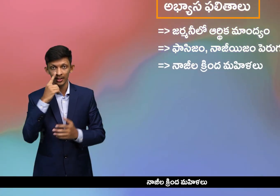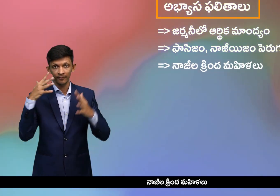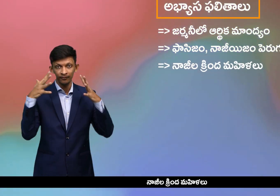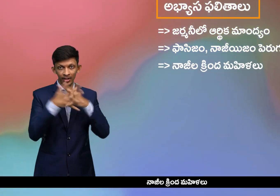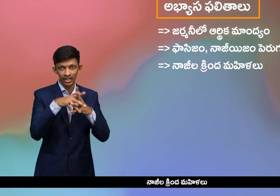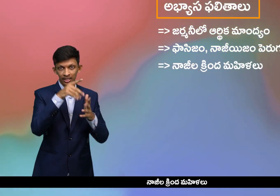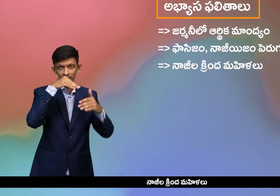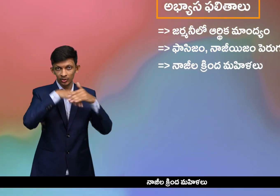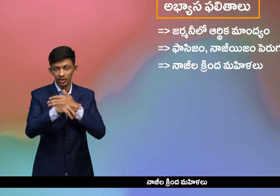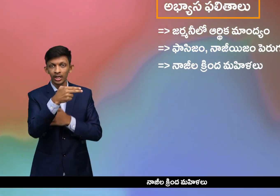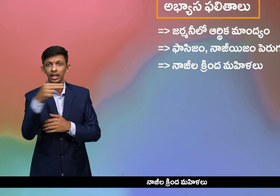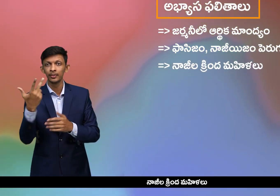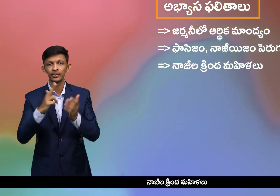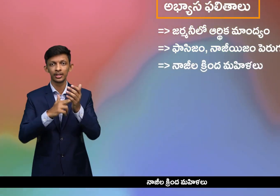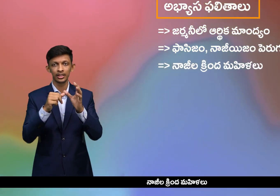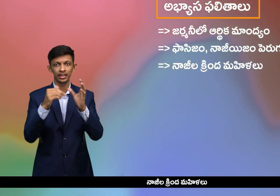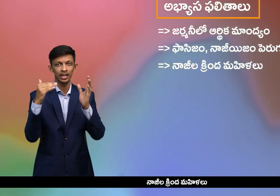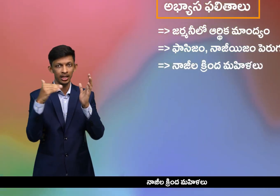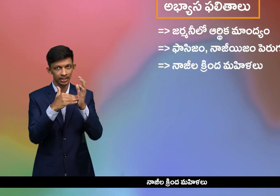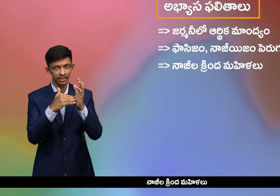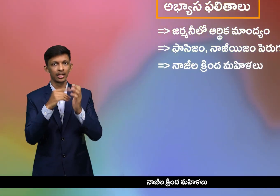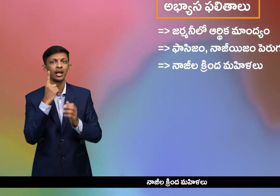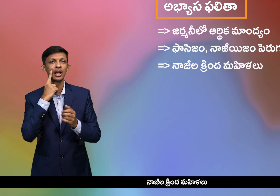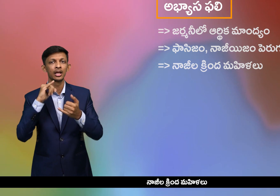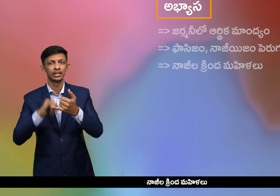నాజీల క్రింద మహిళలు.